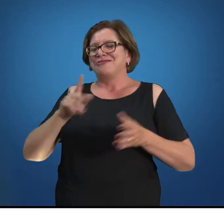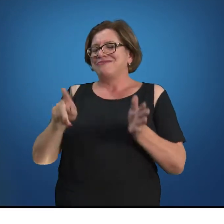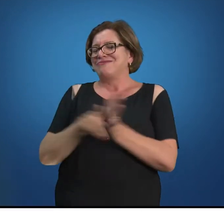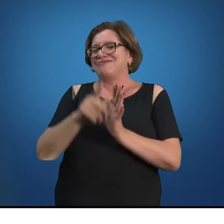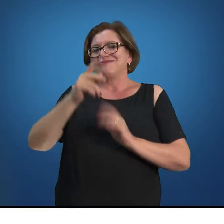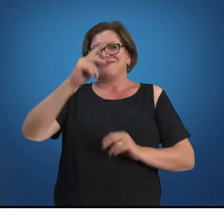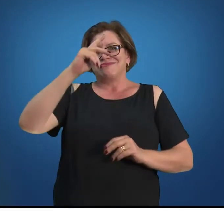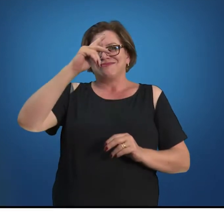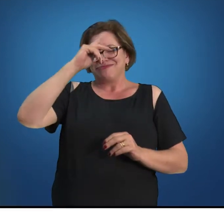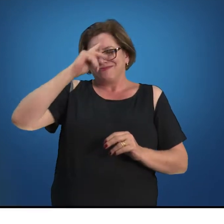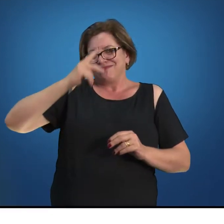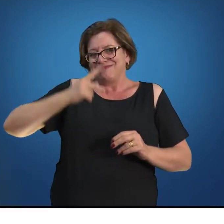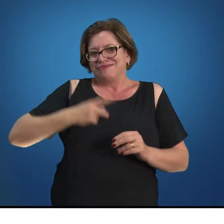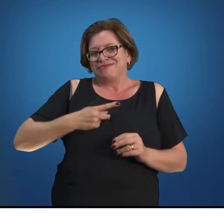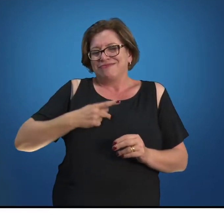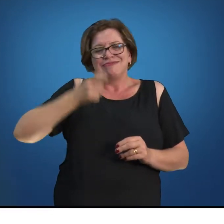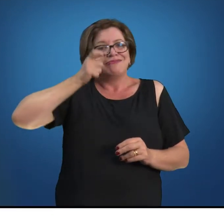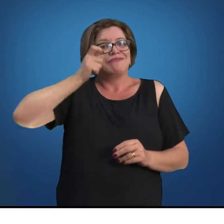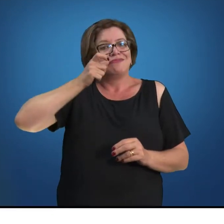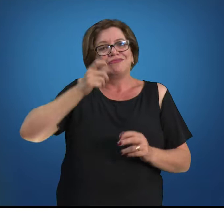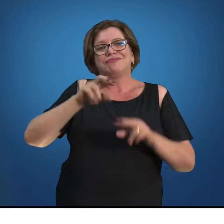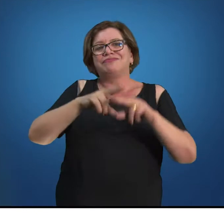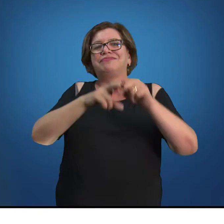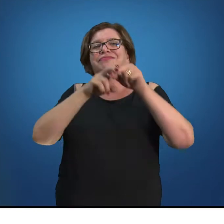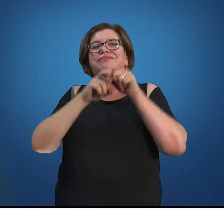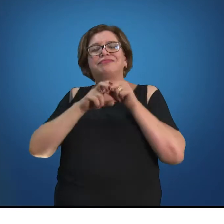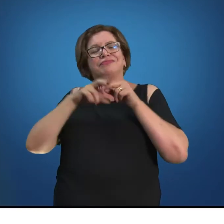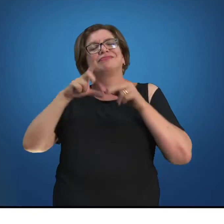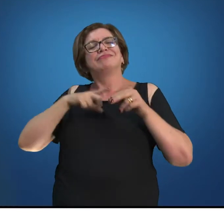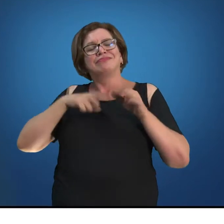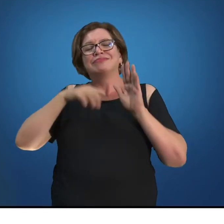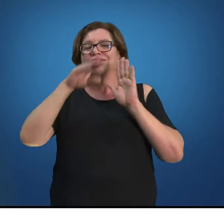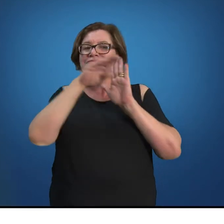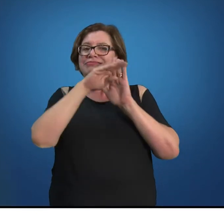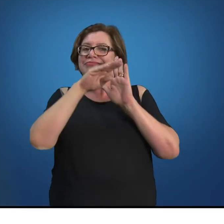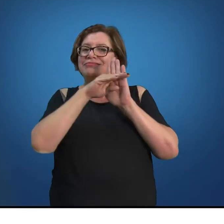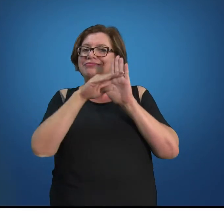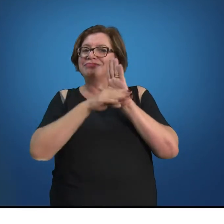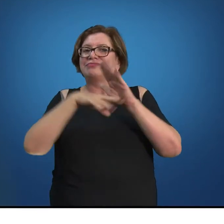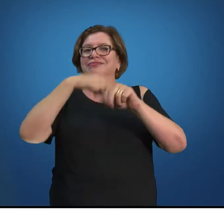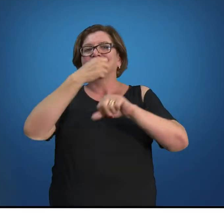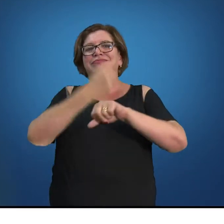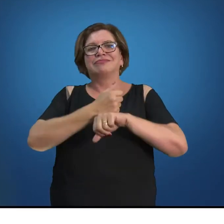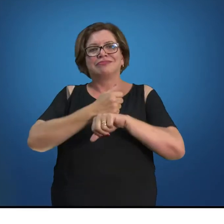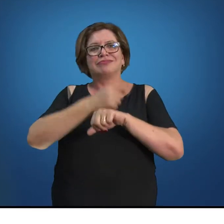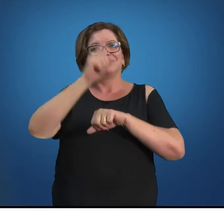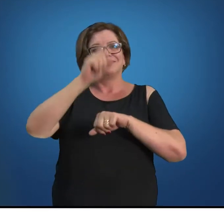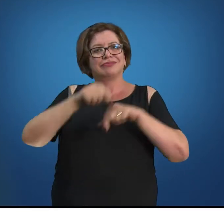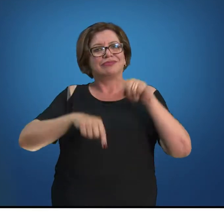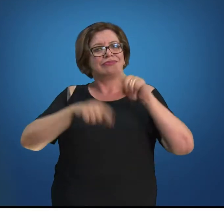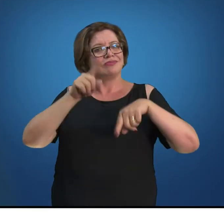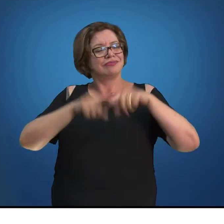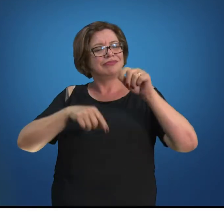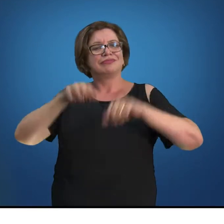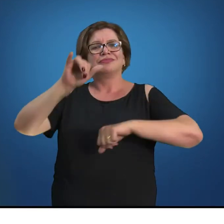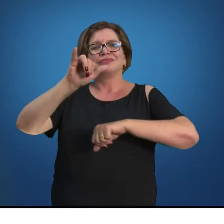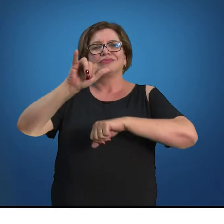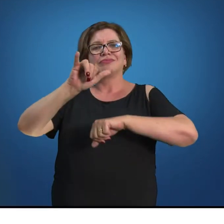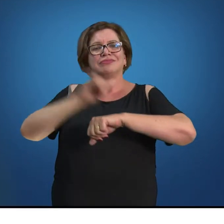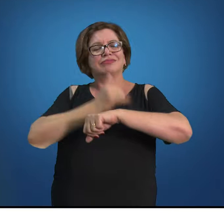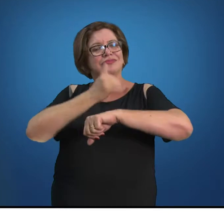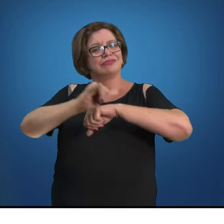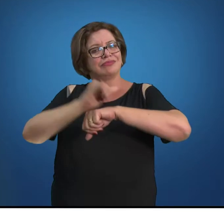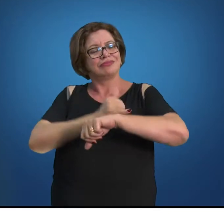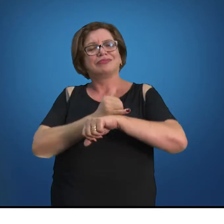interesses individuais. Para isso serve o plano diretor, como um instrumento de planejamento e gestão